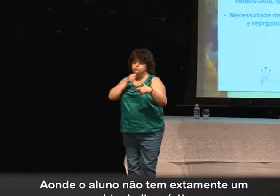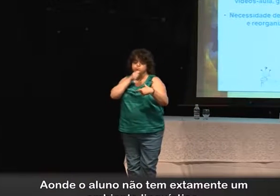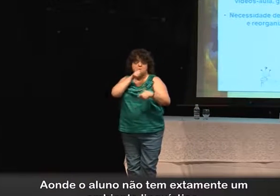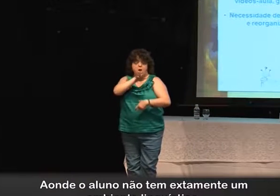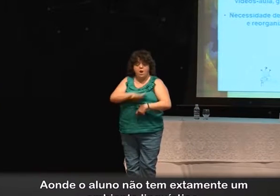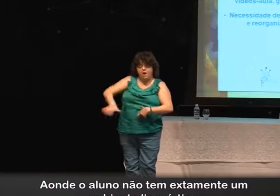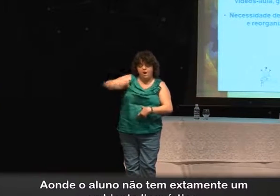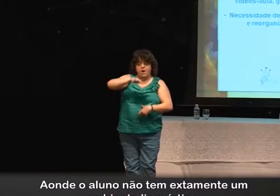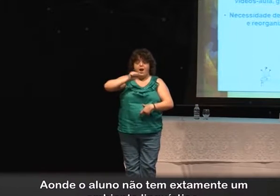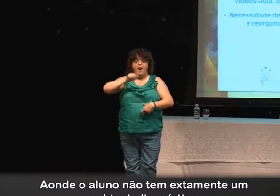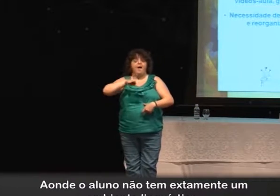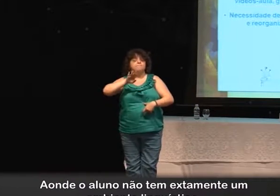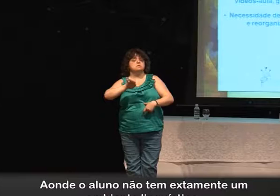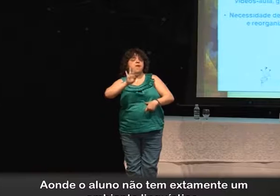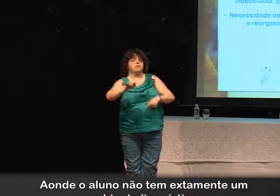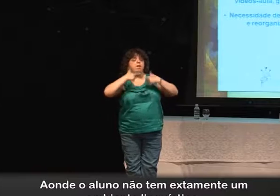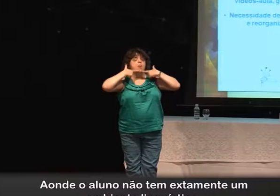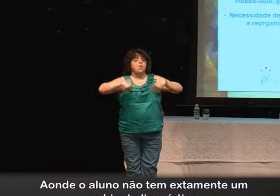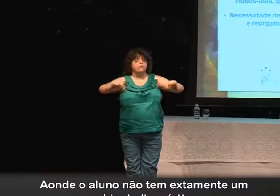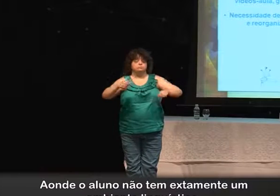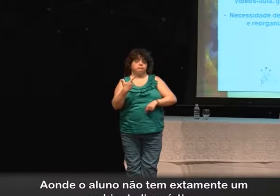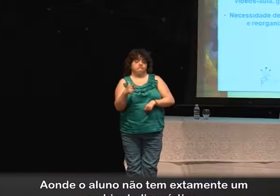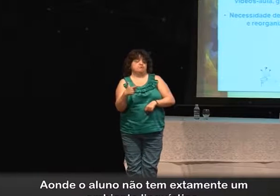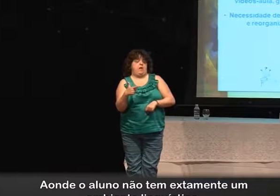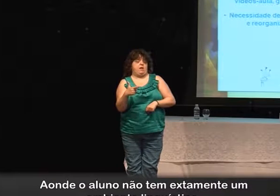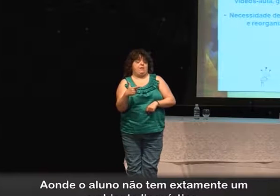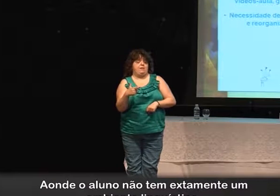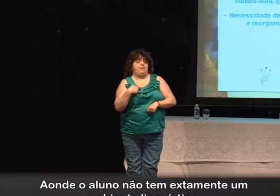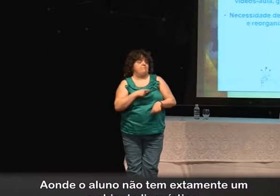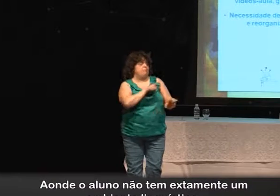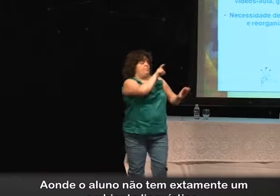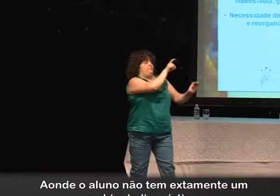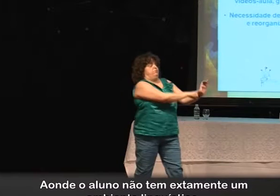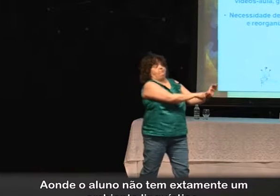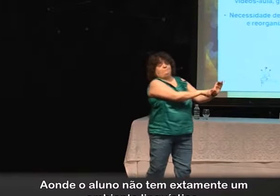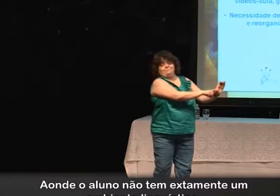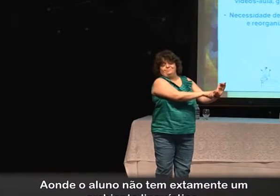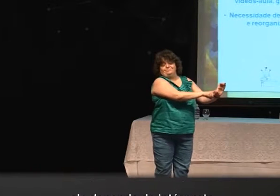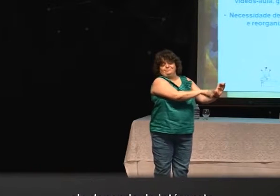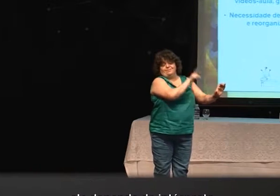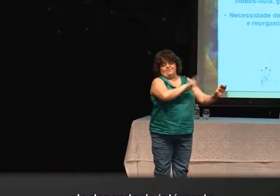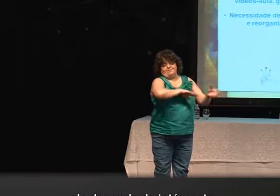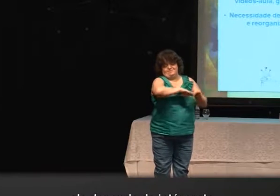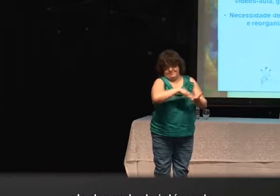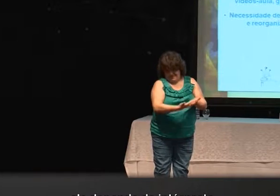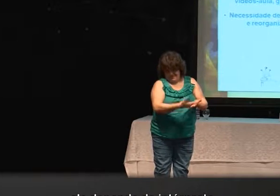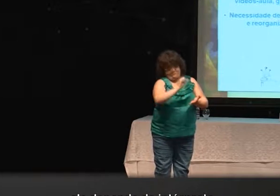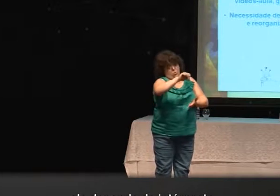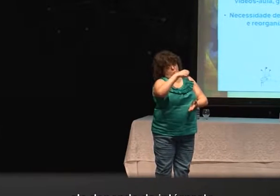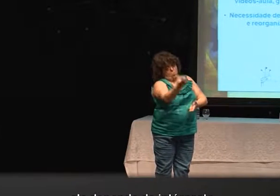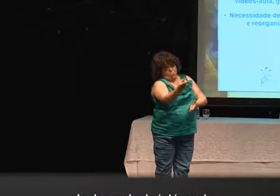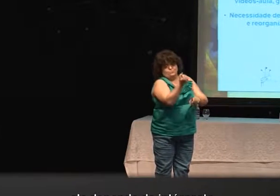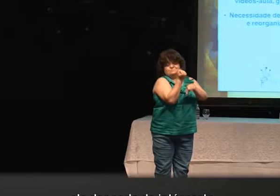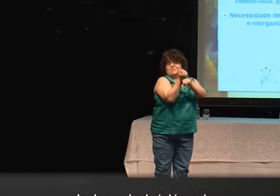quer saber qual o ambiente linguístico. Ele não tem exatamente um ambiente linguístico, ele depende exclusivamente do